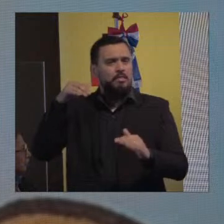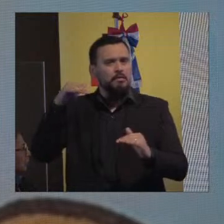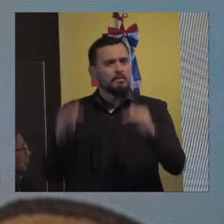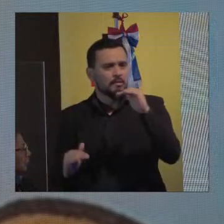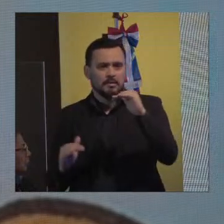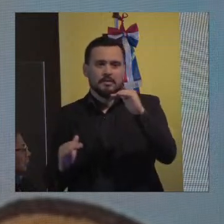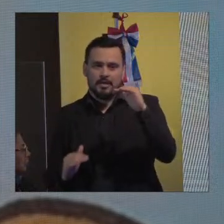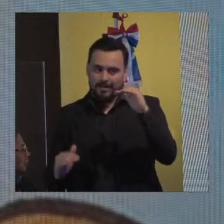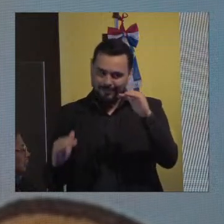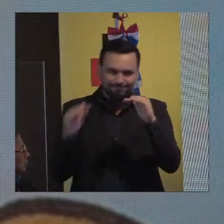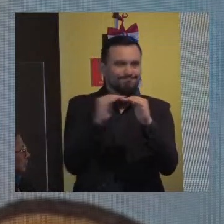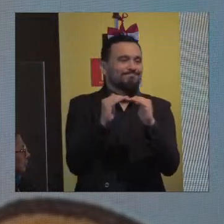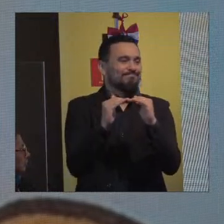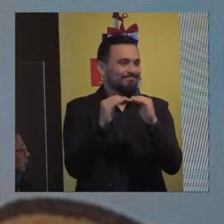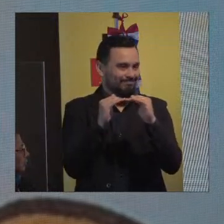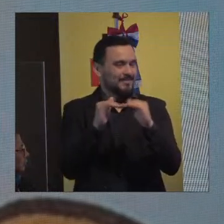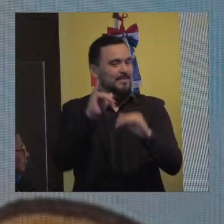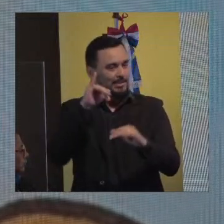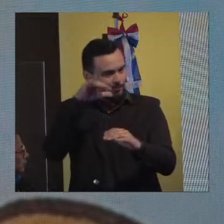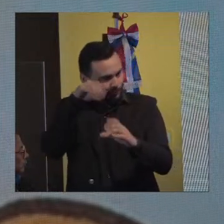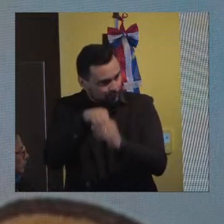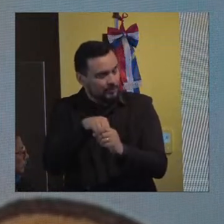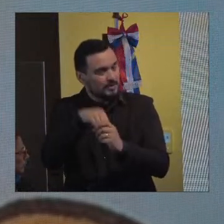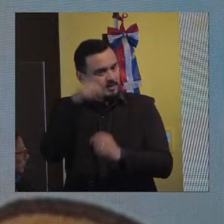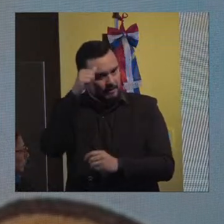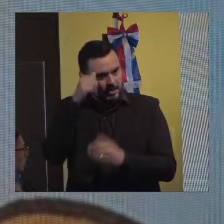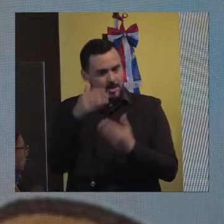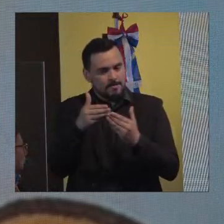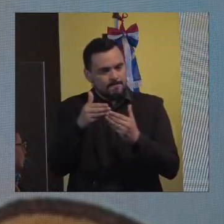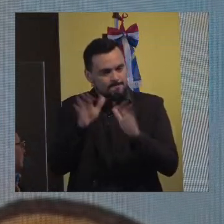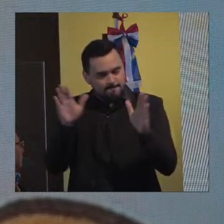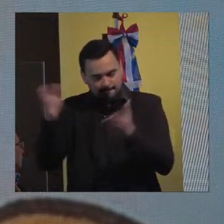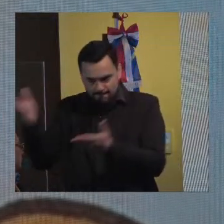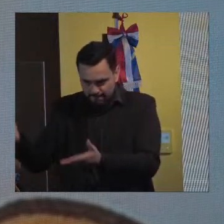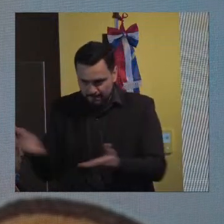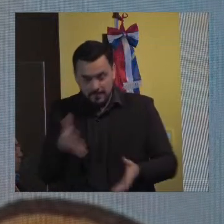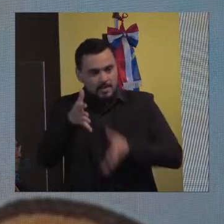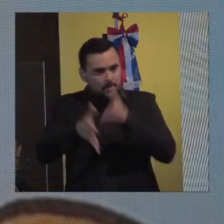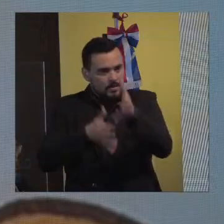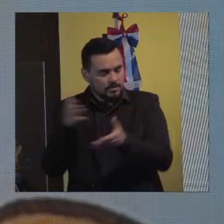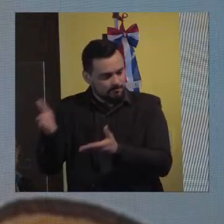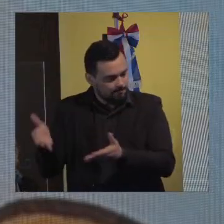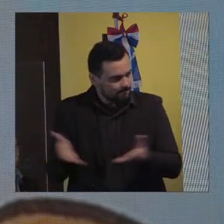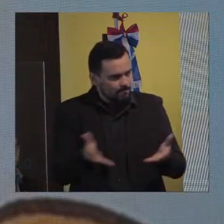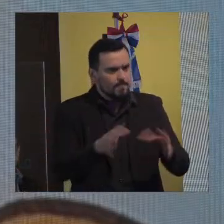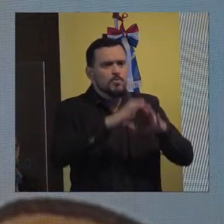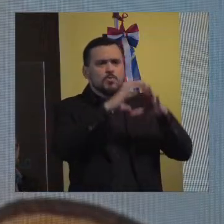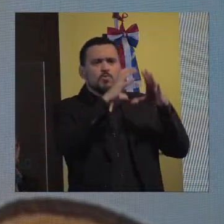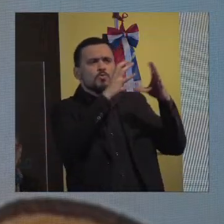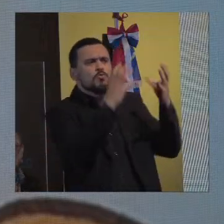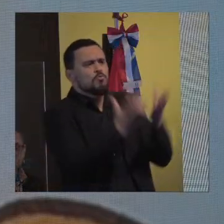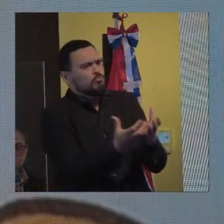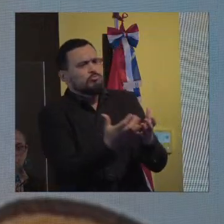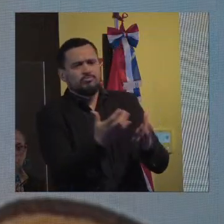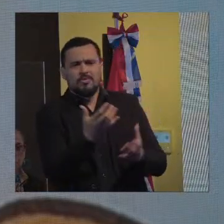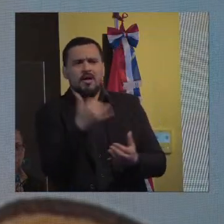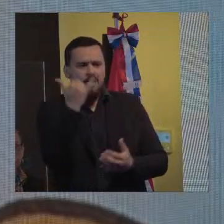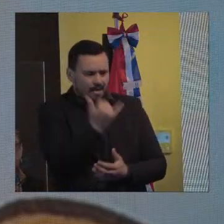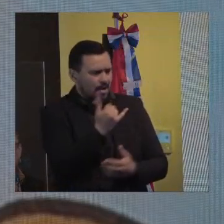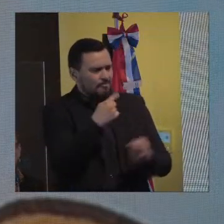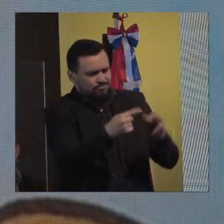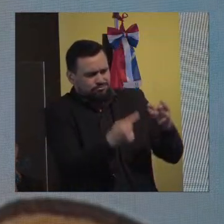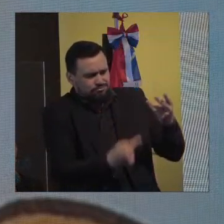inclusión, porque al abrir a la lengua de señas paraguaya las puertas hacia el mundo repleto de humanidad y sabiduría de